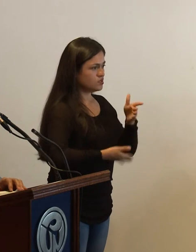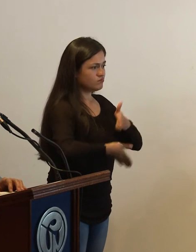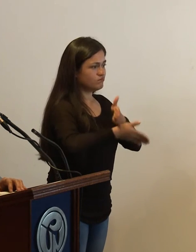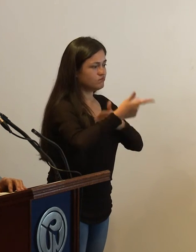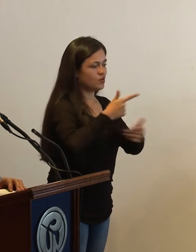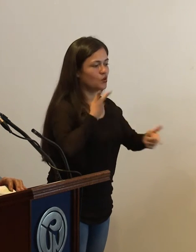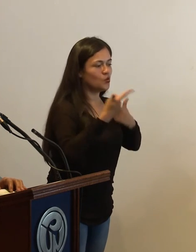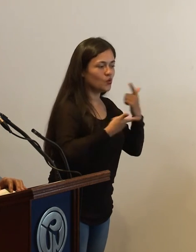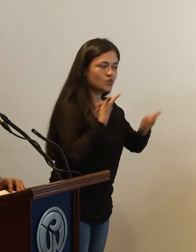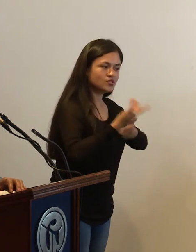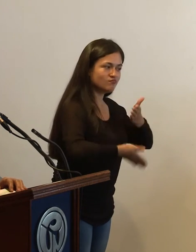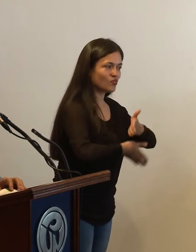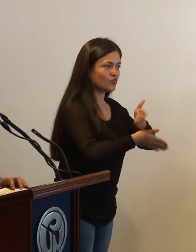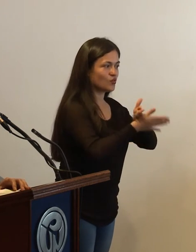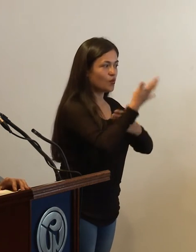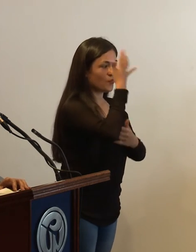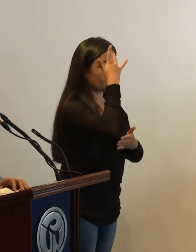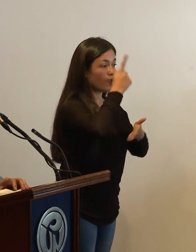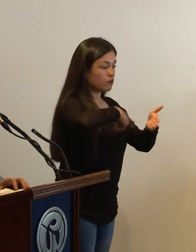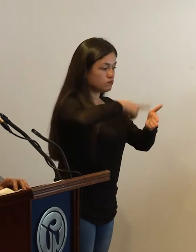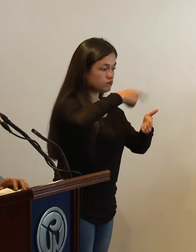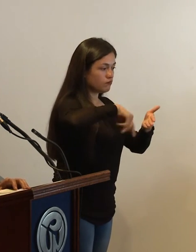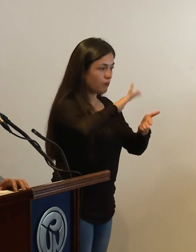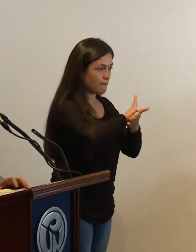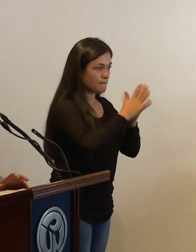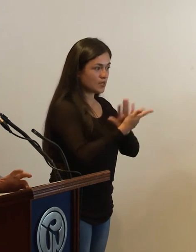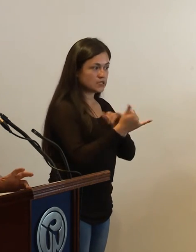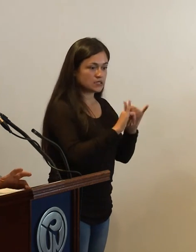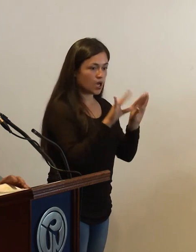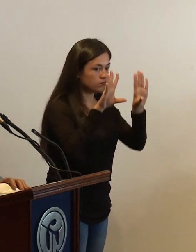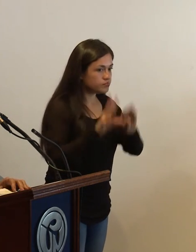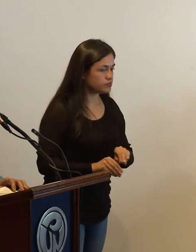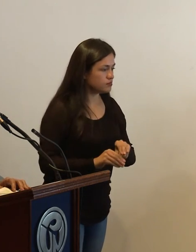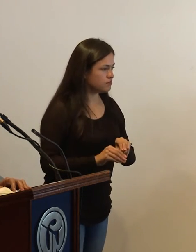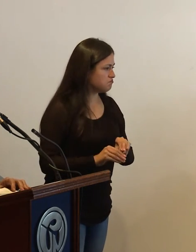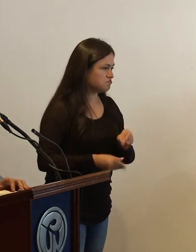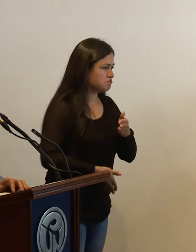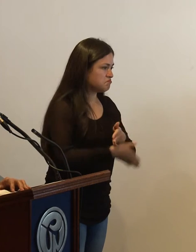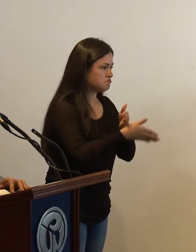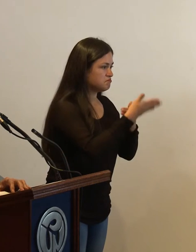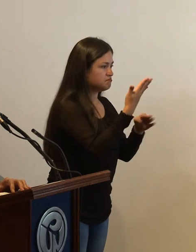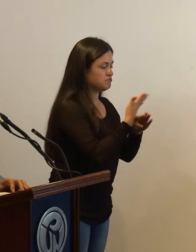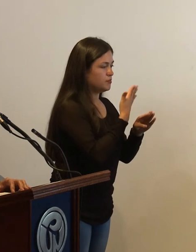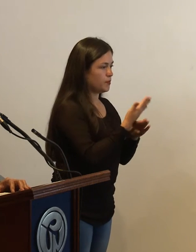acabar porque se firme la paz. El otro tema es que